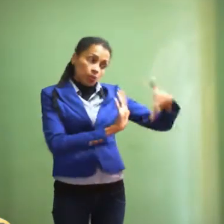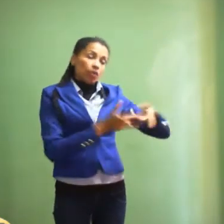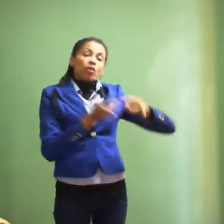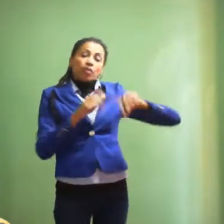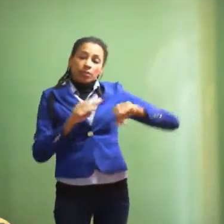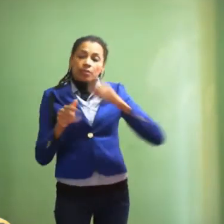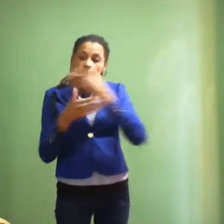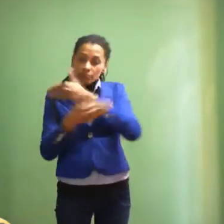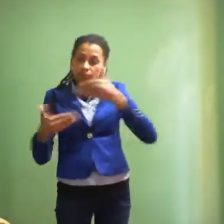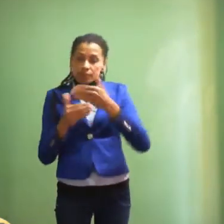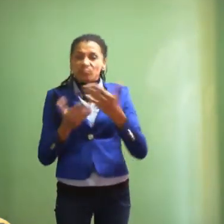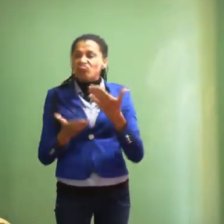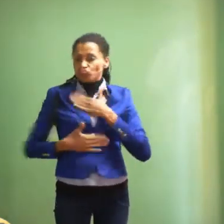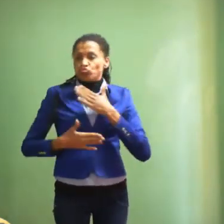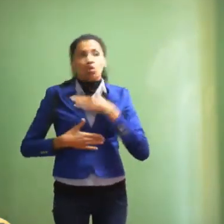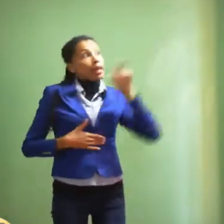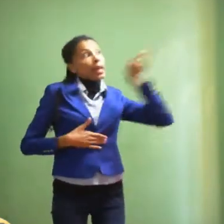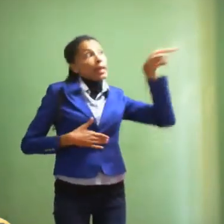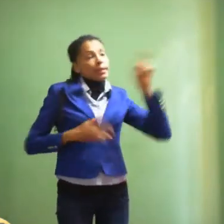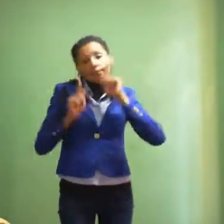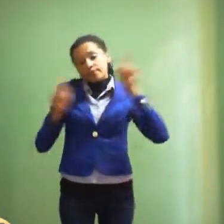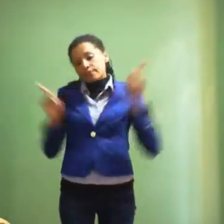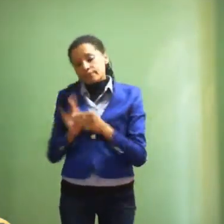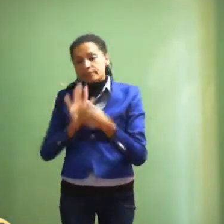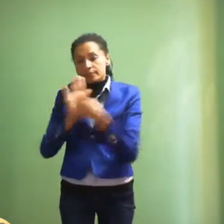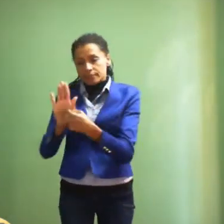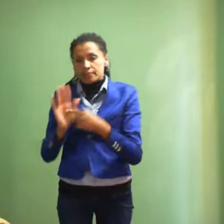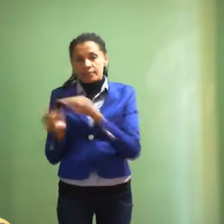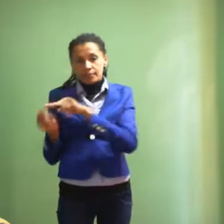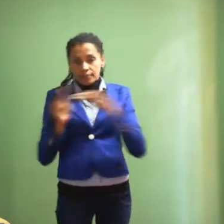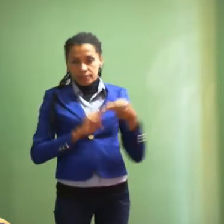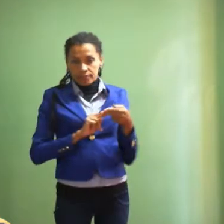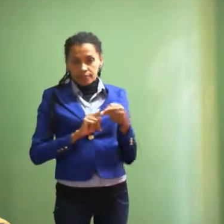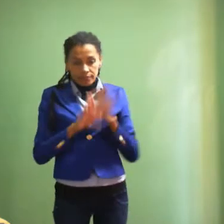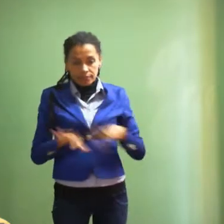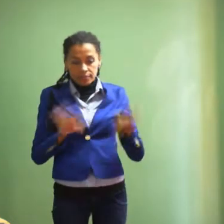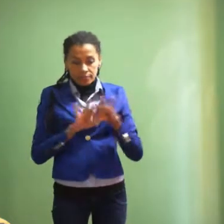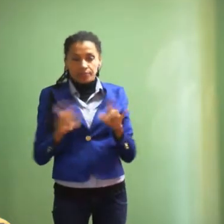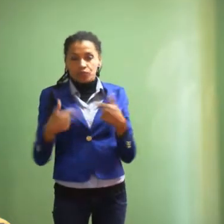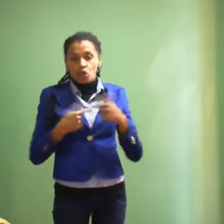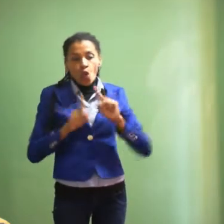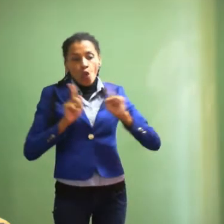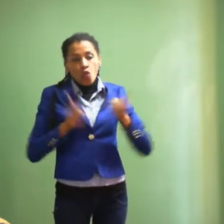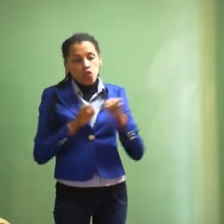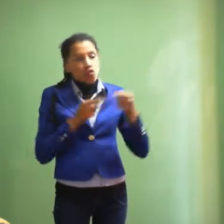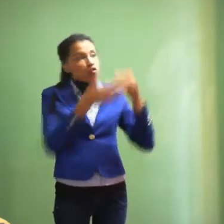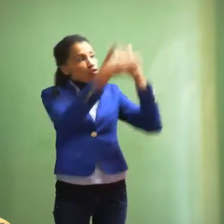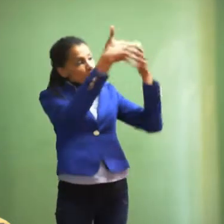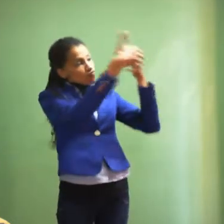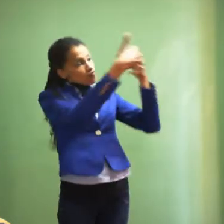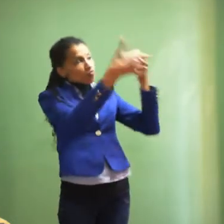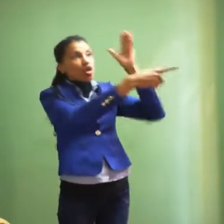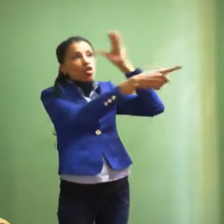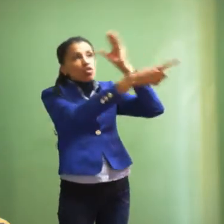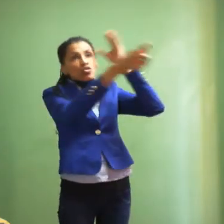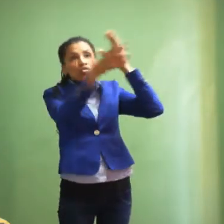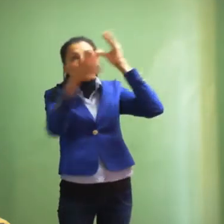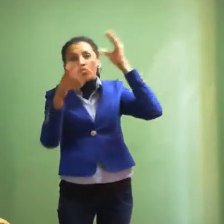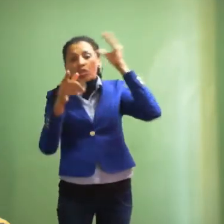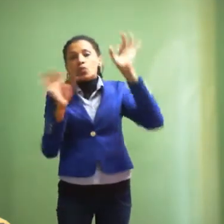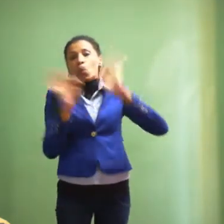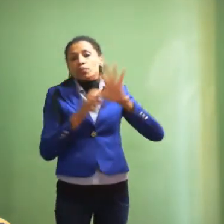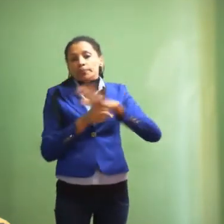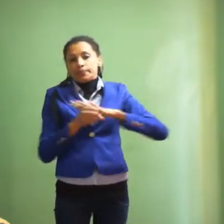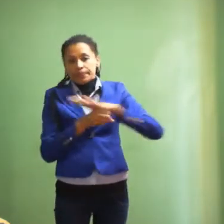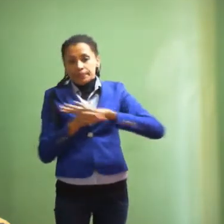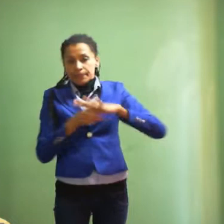salió ese resumen. Cuando la maestra hace ese resumen o esa síntesis de conceptos que tomó y de situaciones